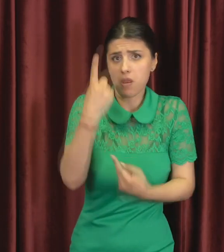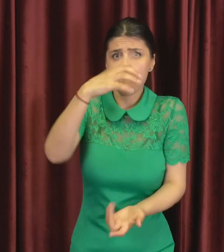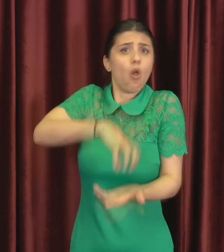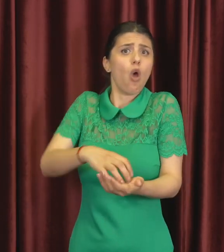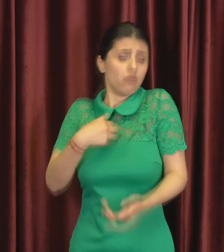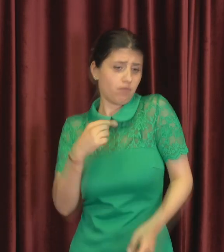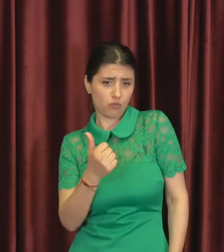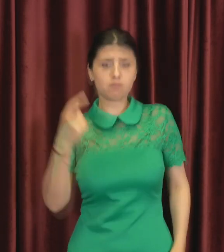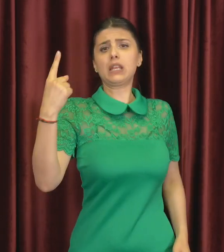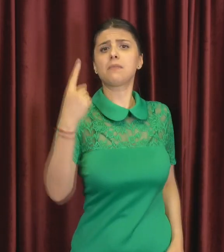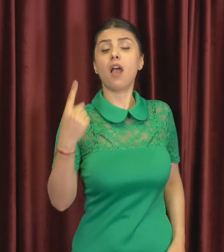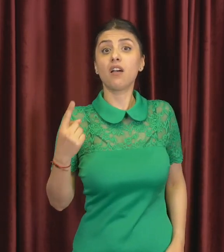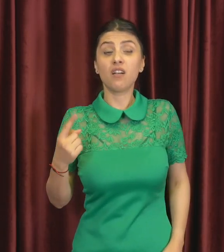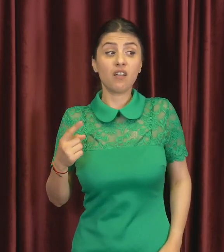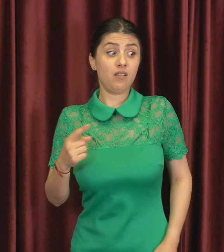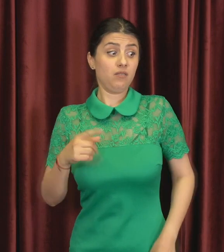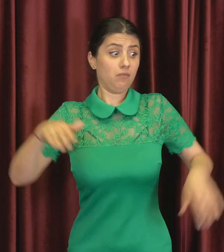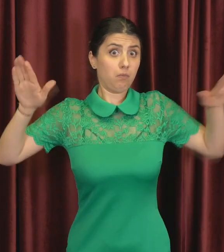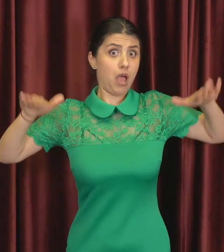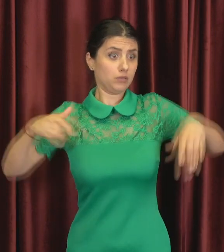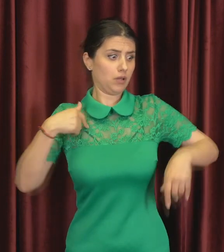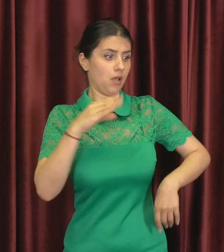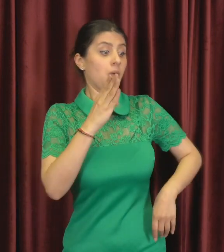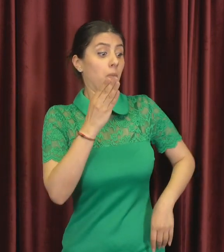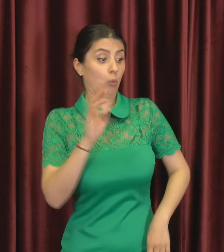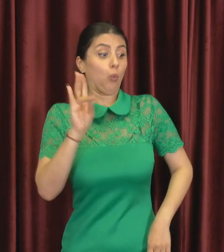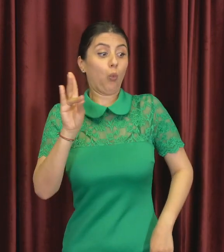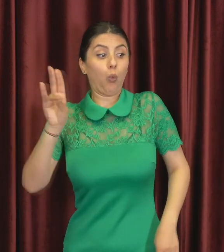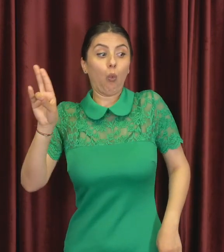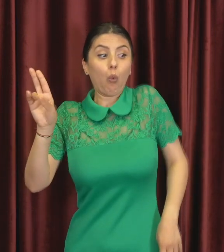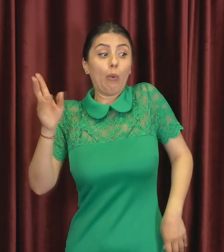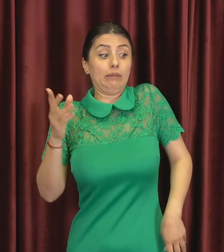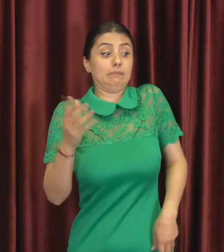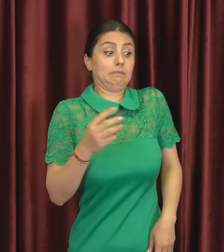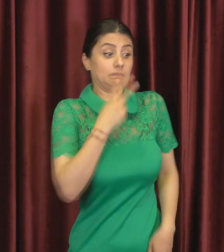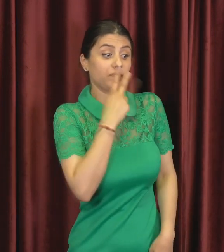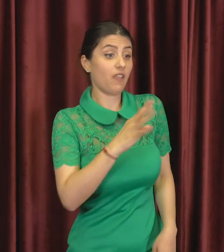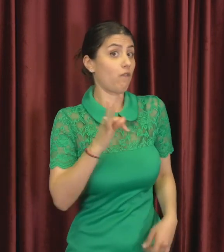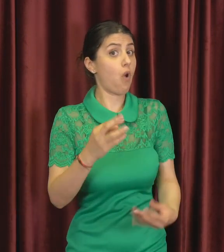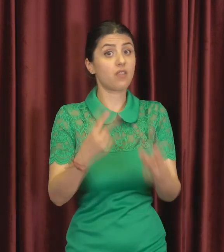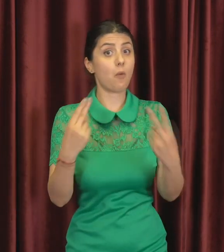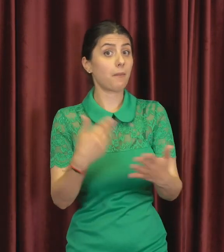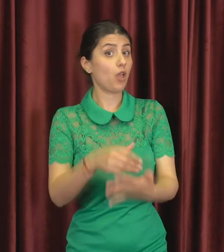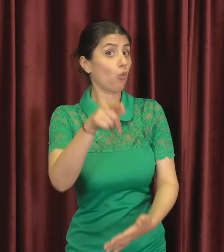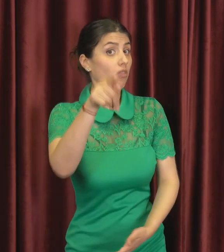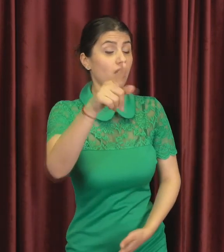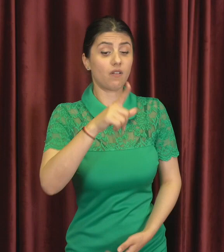fiu prima. Buhuhu! Văd că este tare important pentru tine să fii prima.